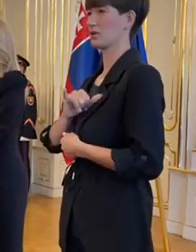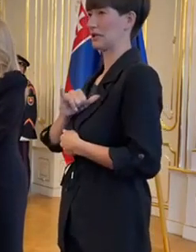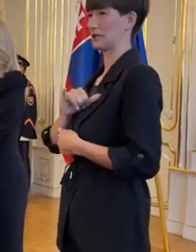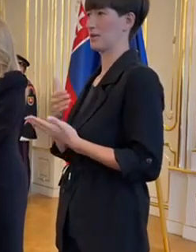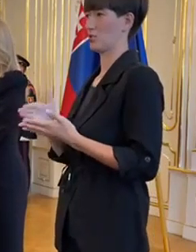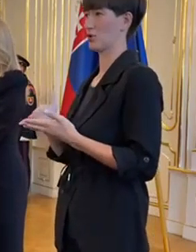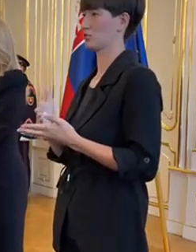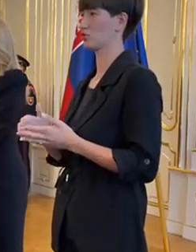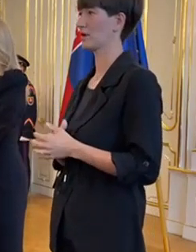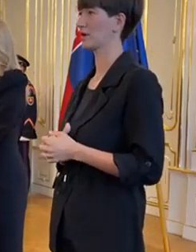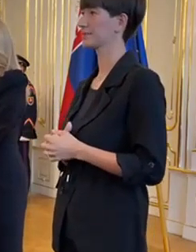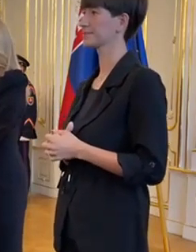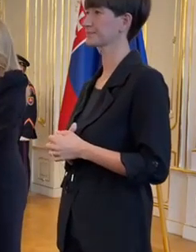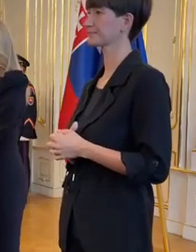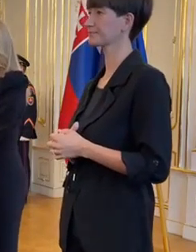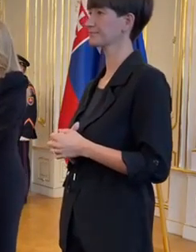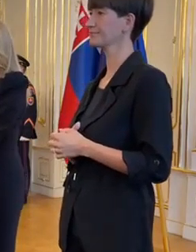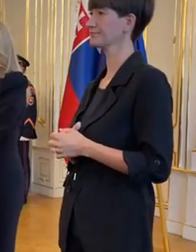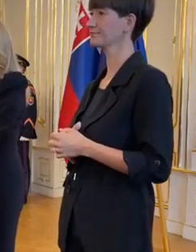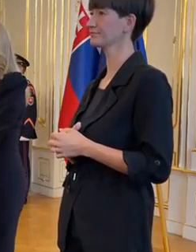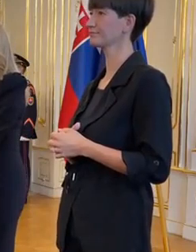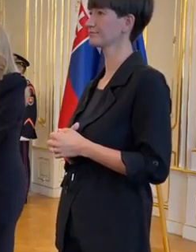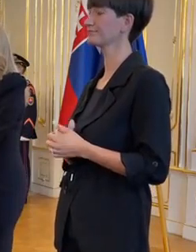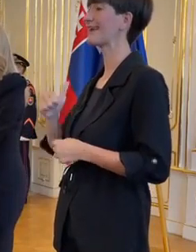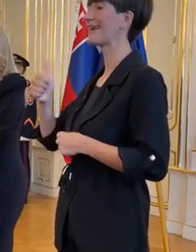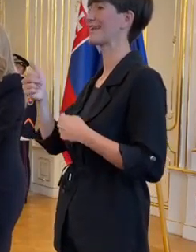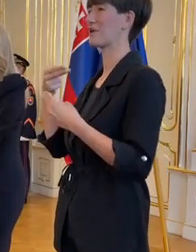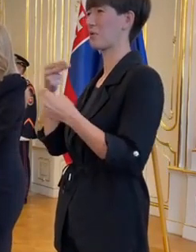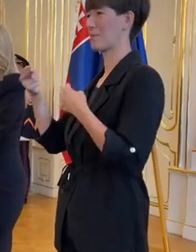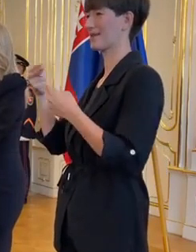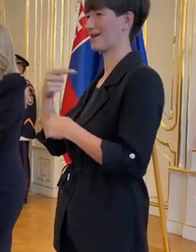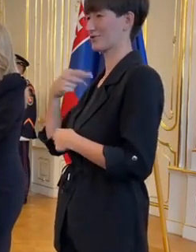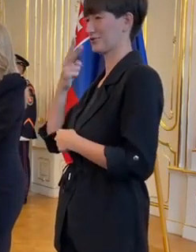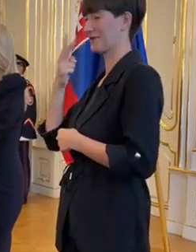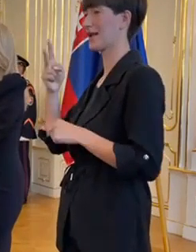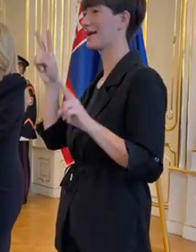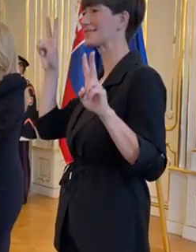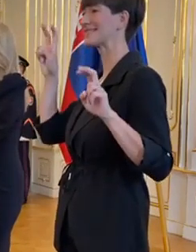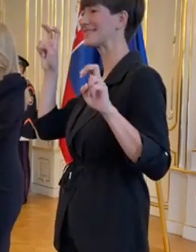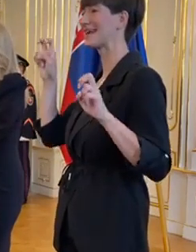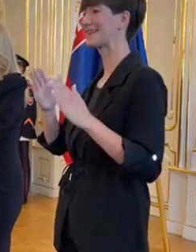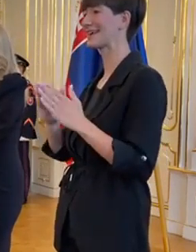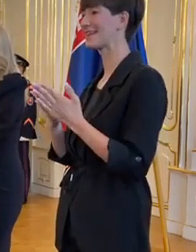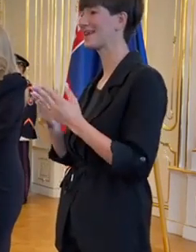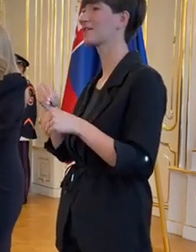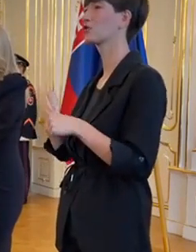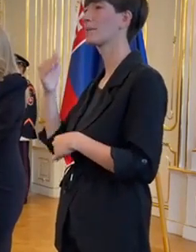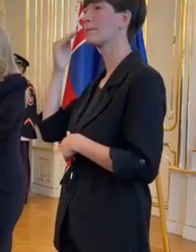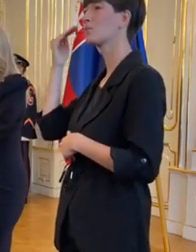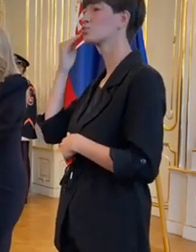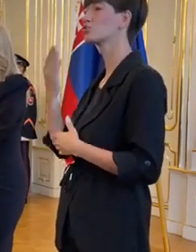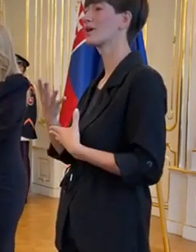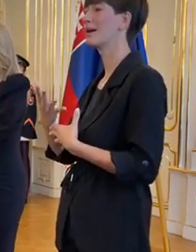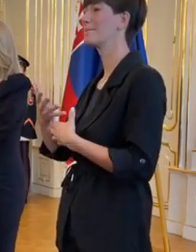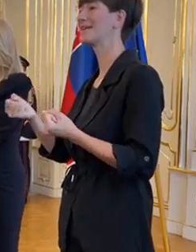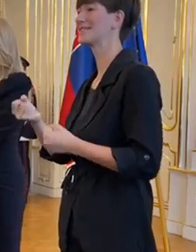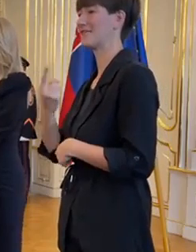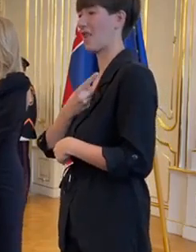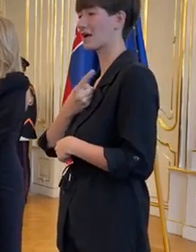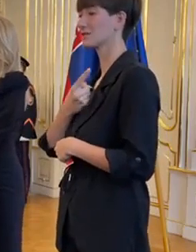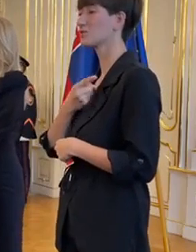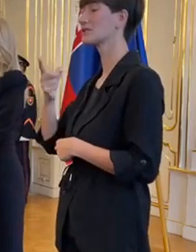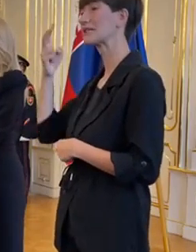nechceli. V jednom z komentárov o demisiách bol uvedený citát z knihy Muž bez vlastností. Hlavný hrdina románu v